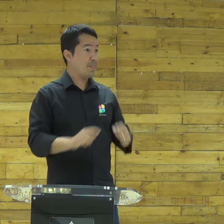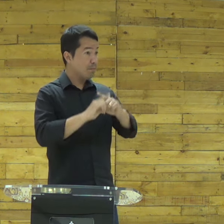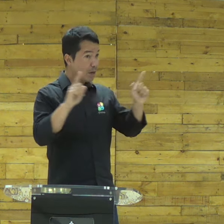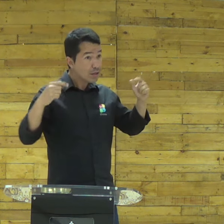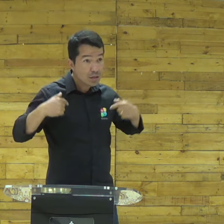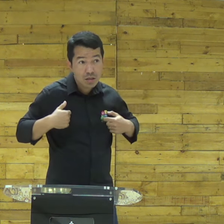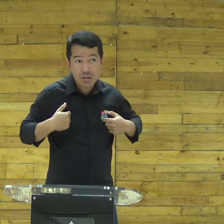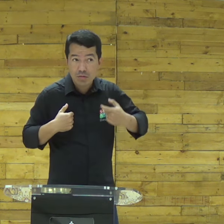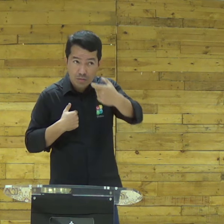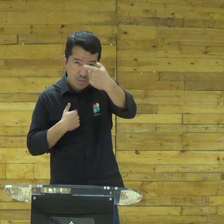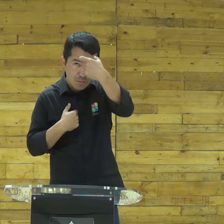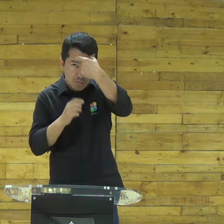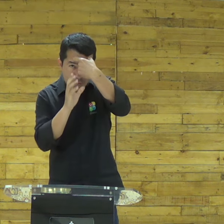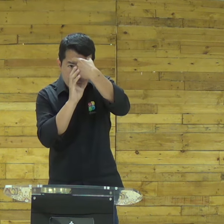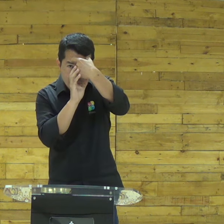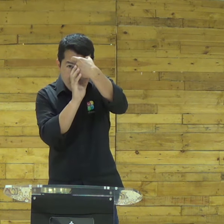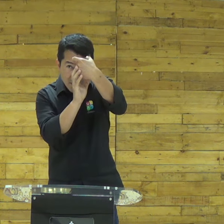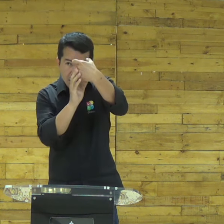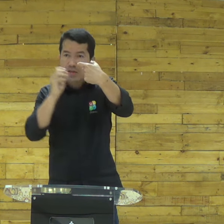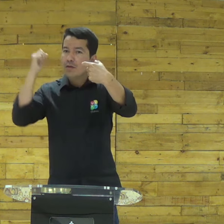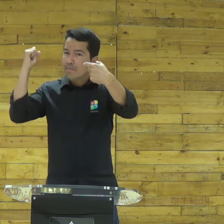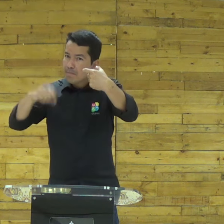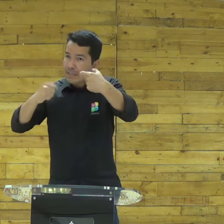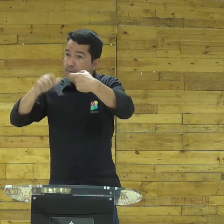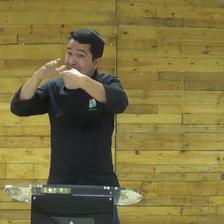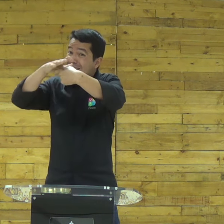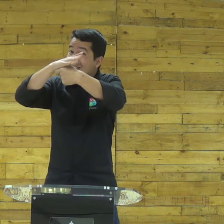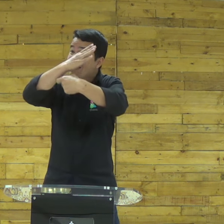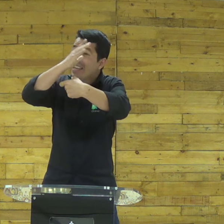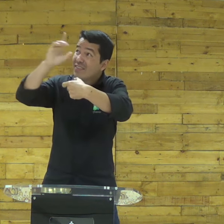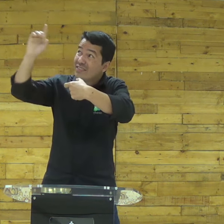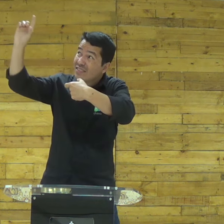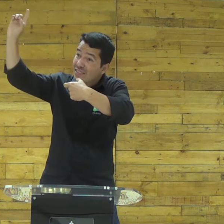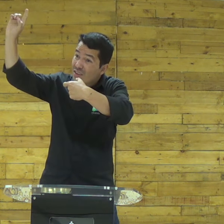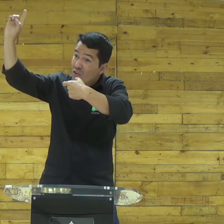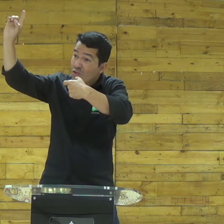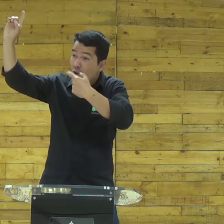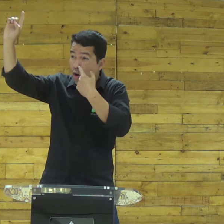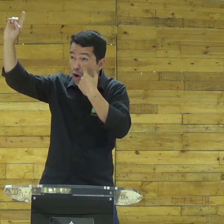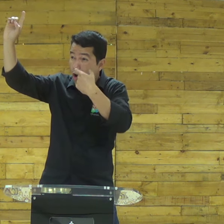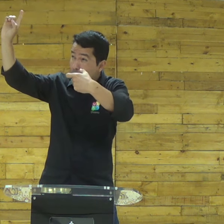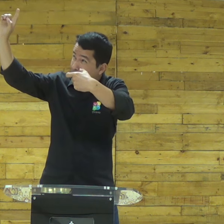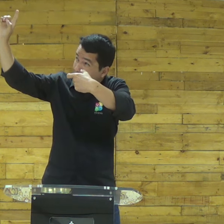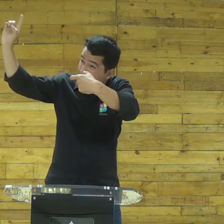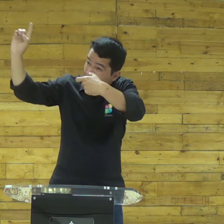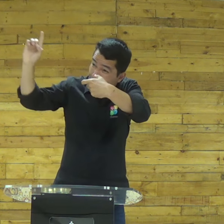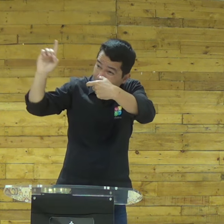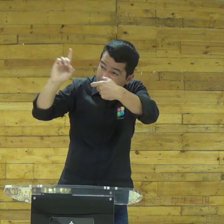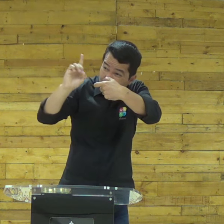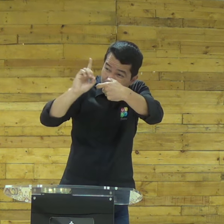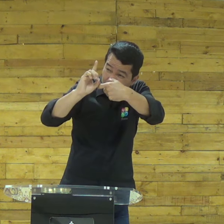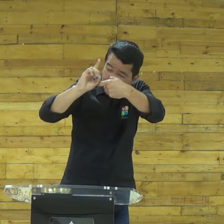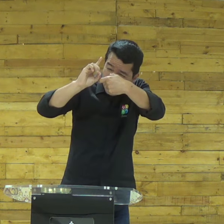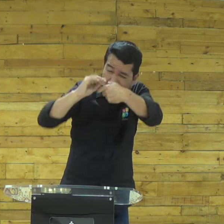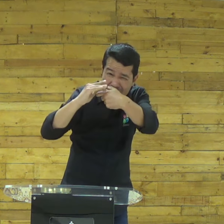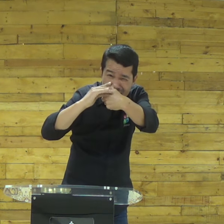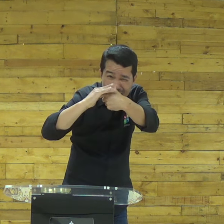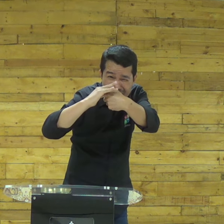coisas e eu e a minha mente precisa estar cheia de Deus